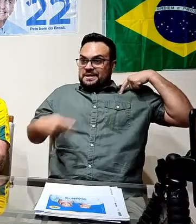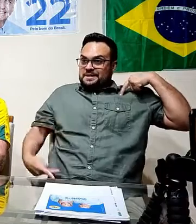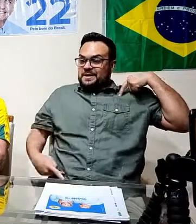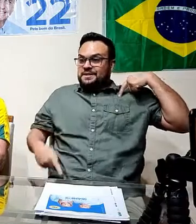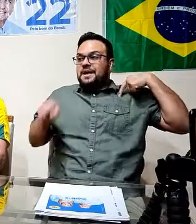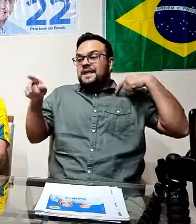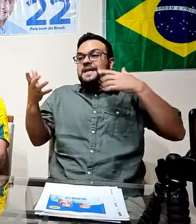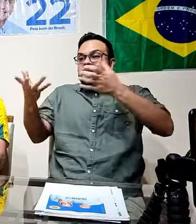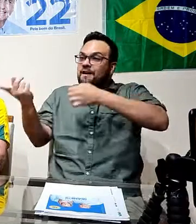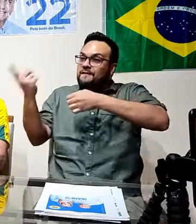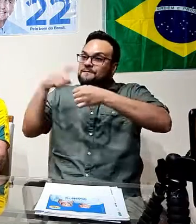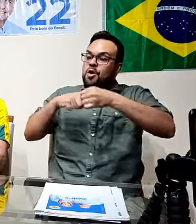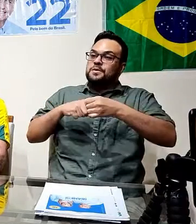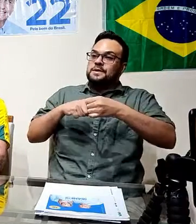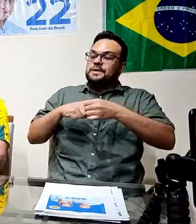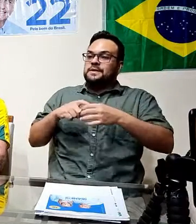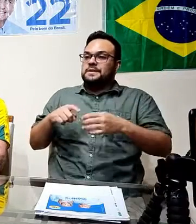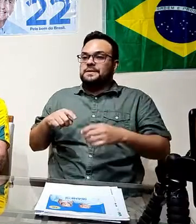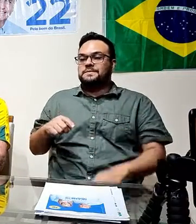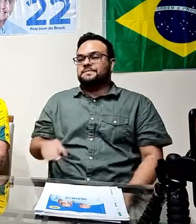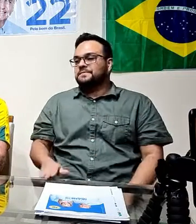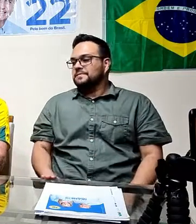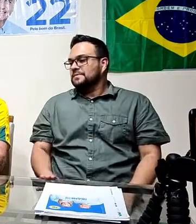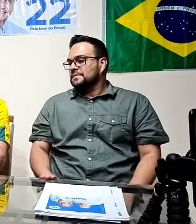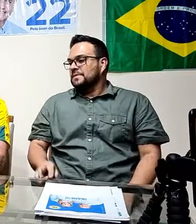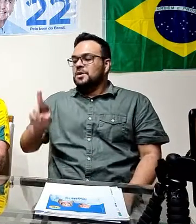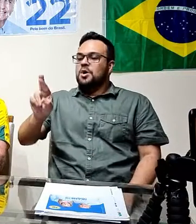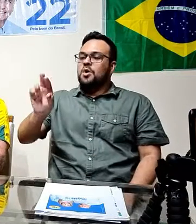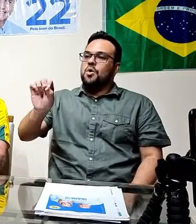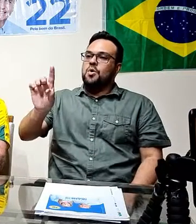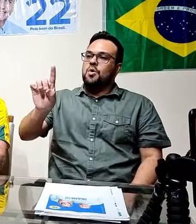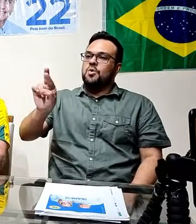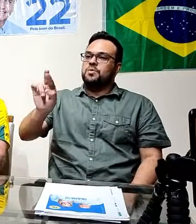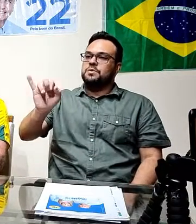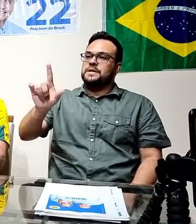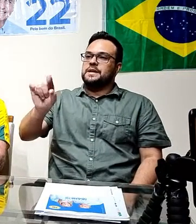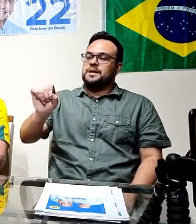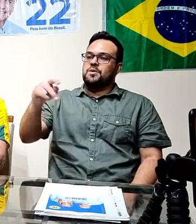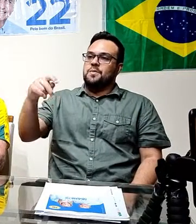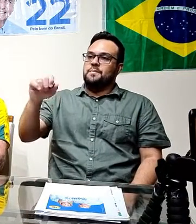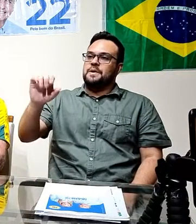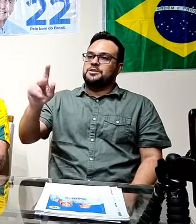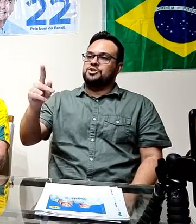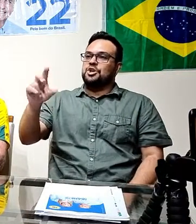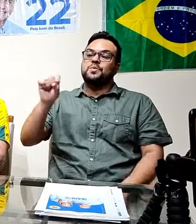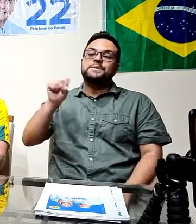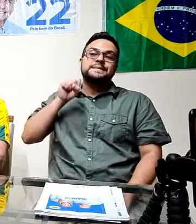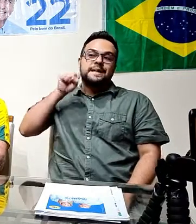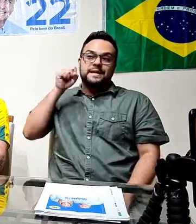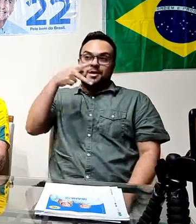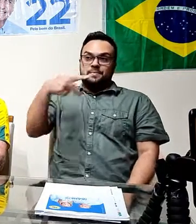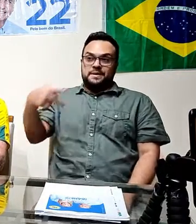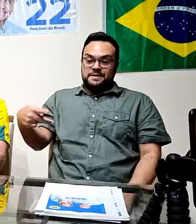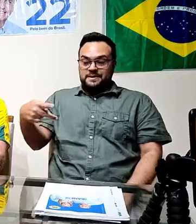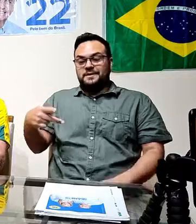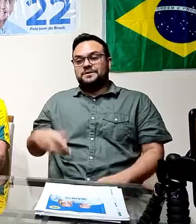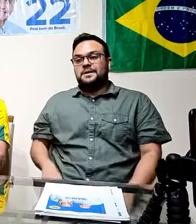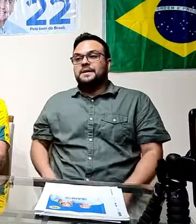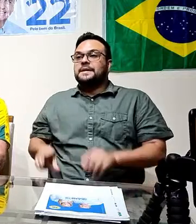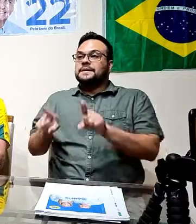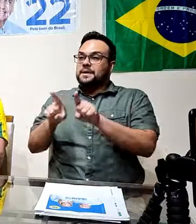reeleito presidente da Câmara, do Senado e, por conseguinte, do Congresso Nacional. E ele quer também,